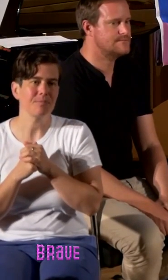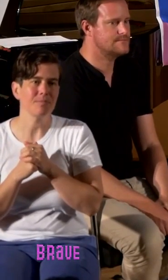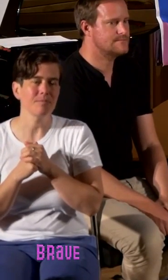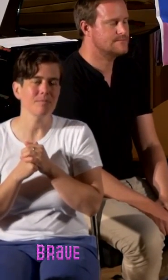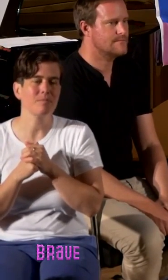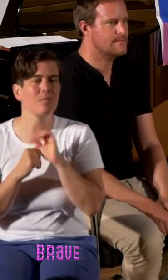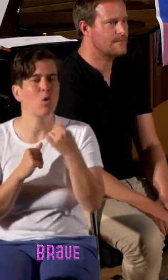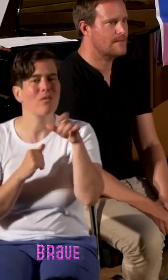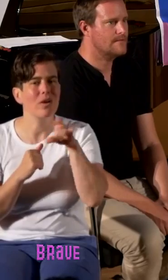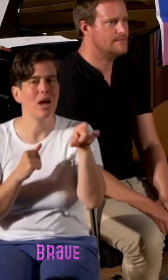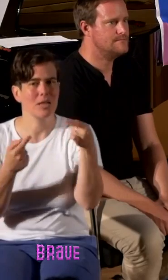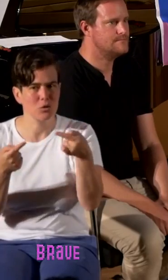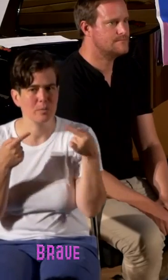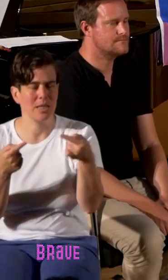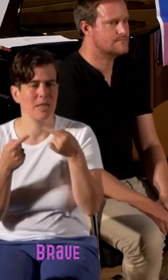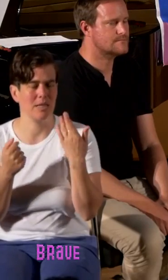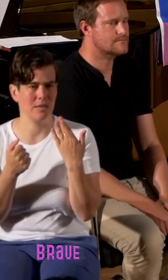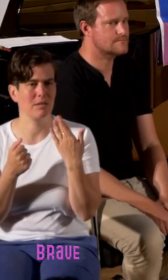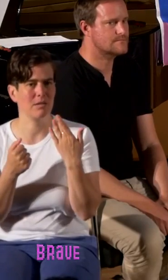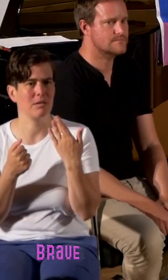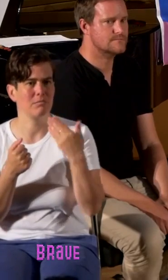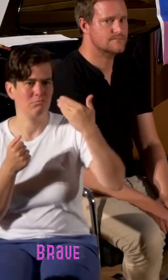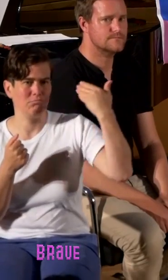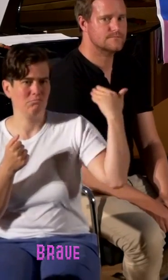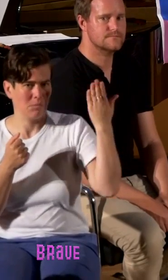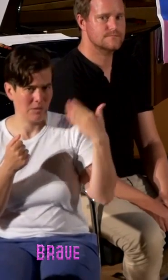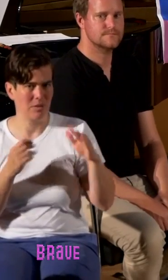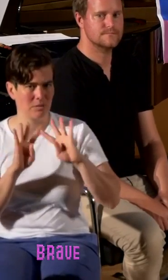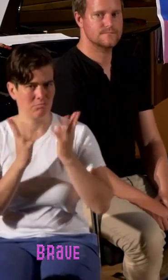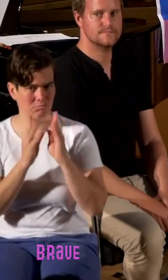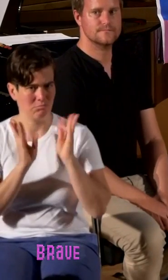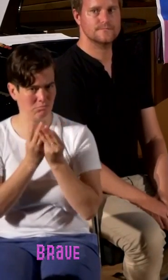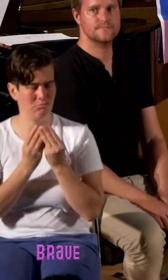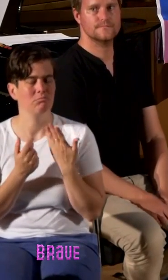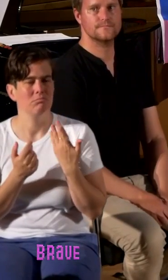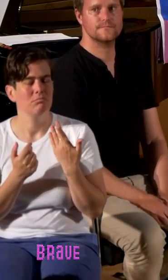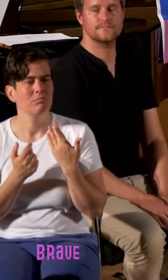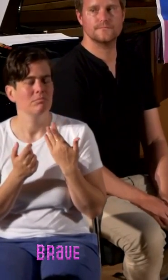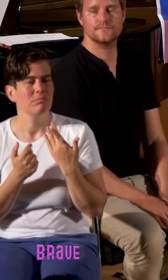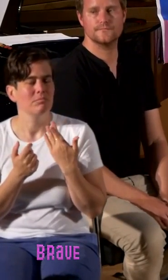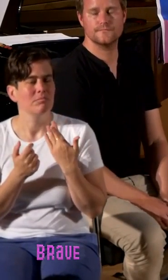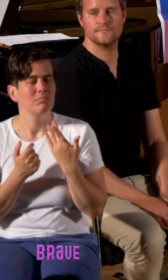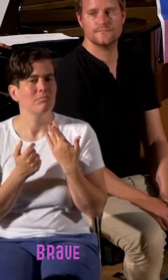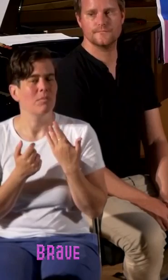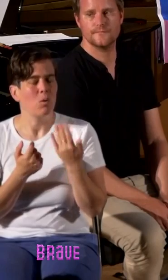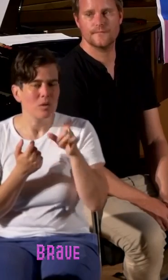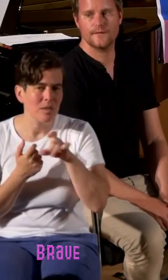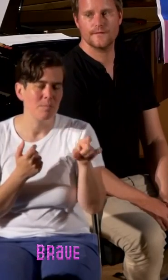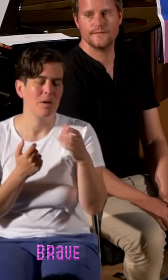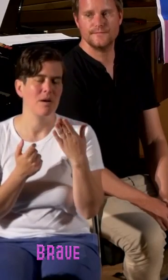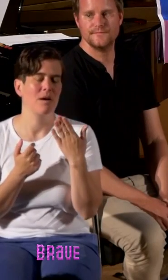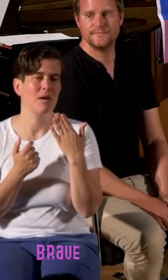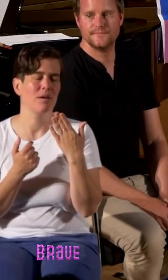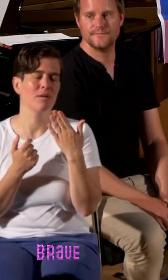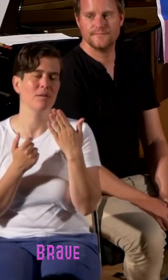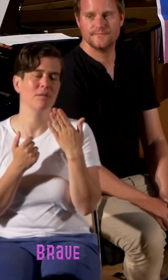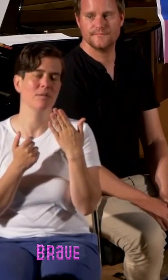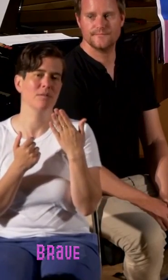jeglichen Fachgesprächen, die wir in der letzten Zeit geführt haben, bei denen es darum geht, tatsächlich